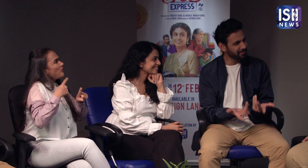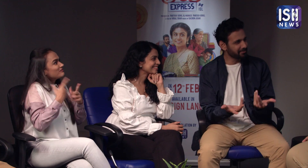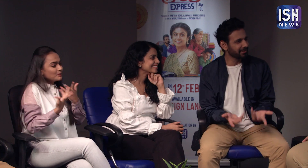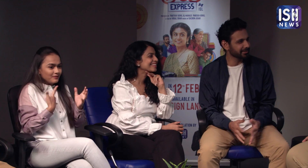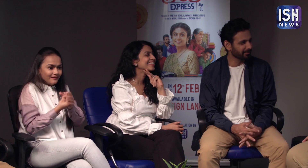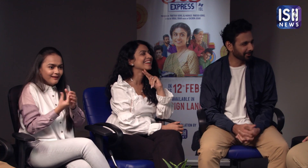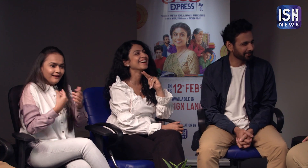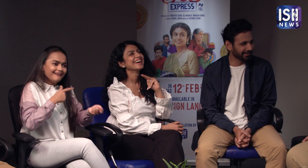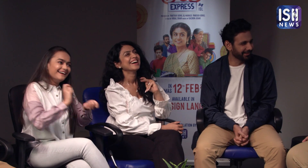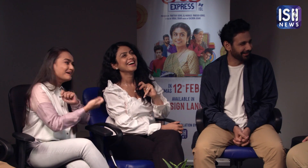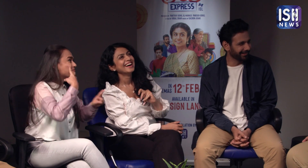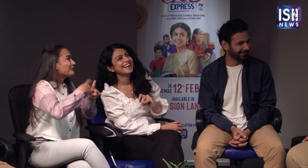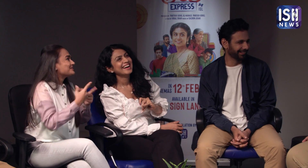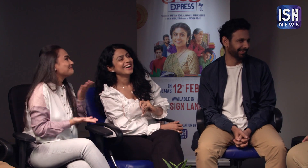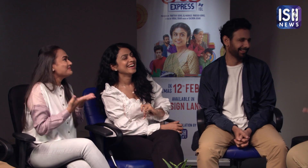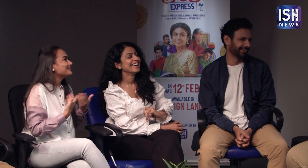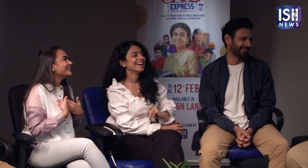साथ रह के मैं भी ऐसा